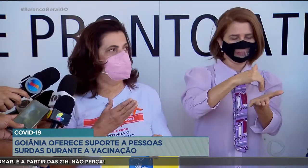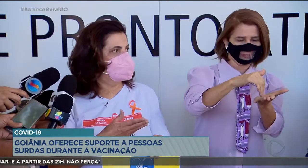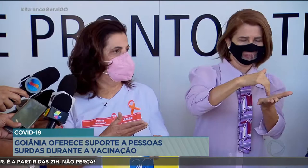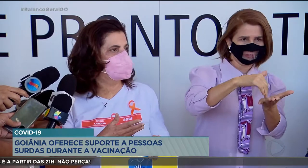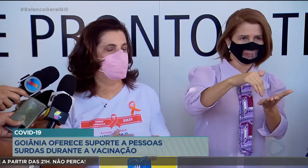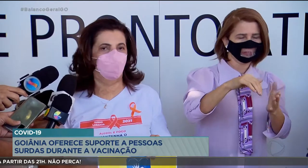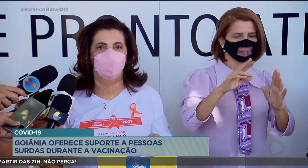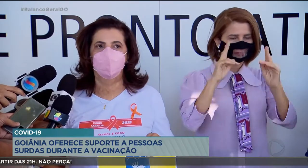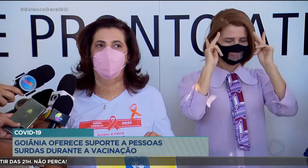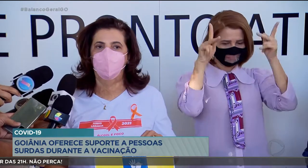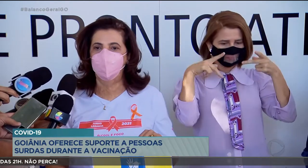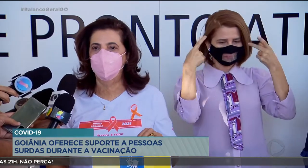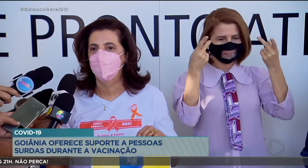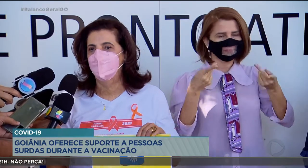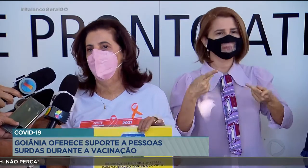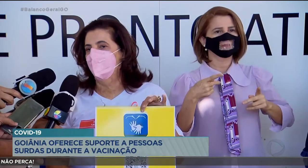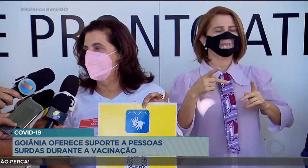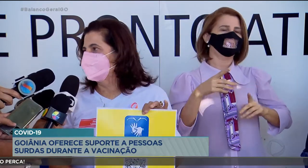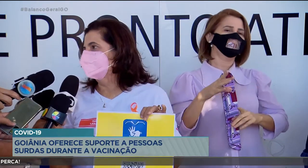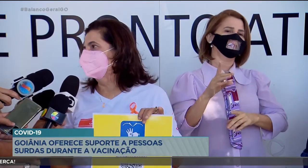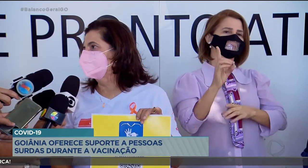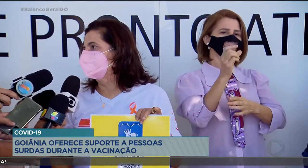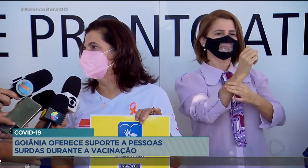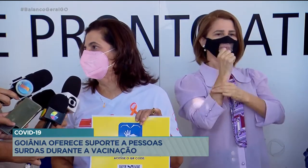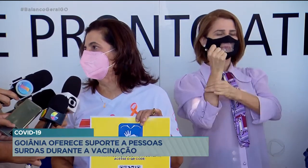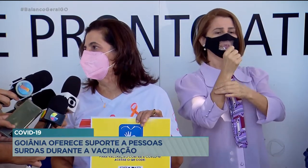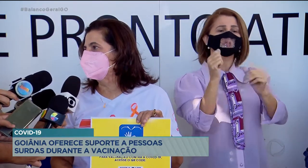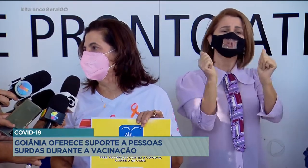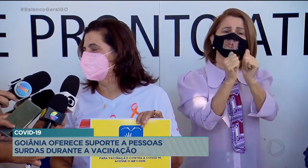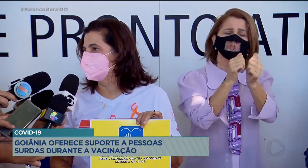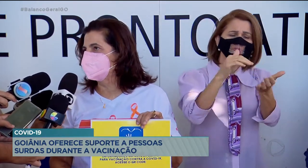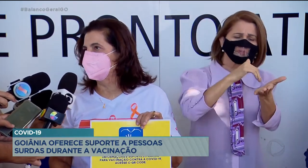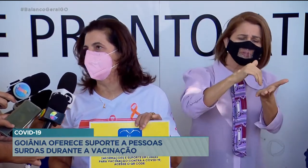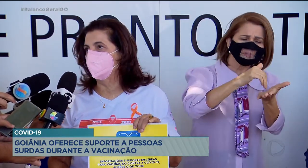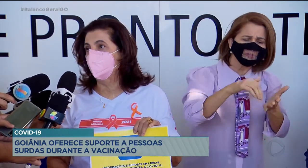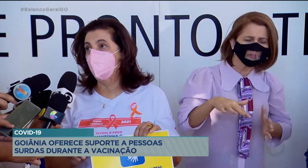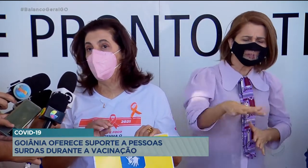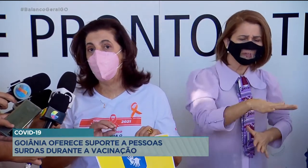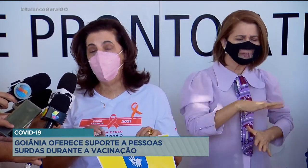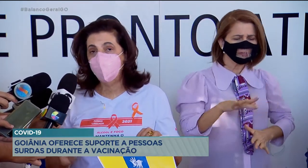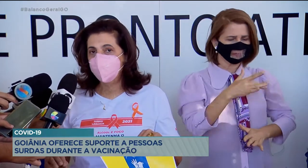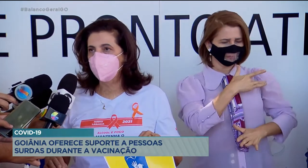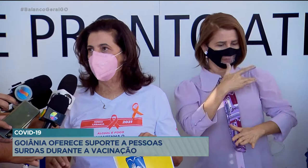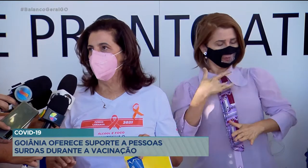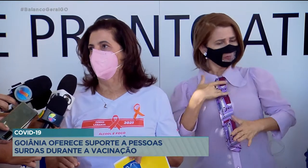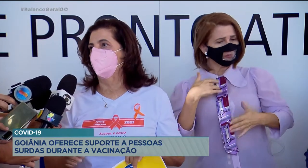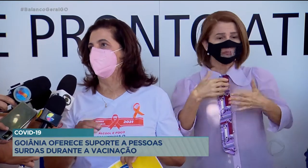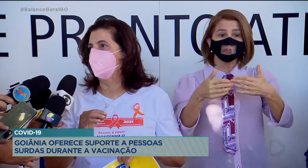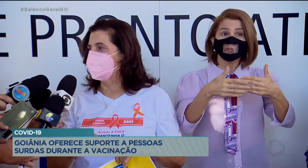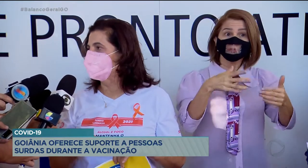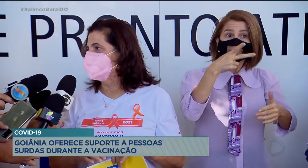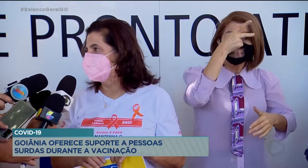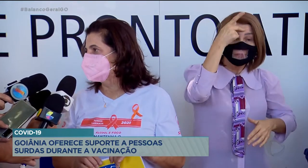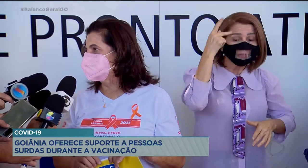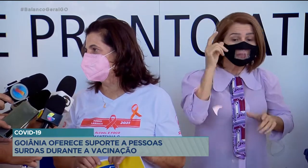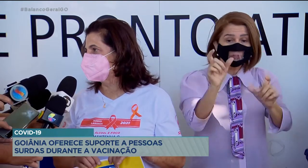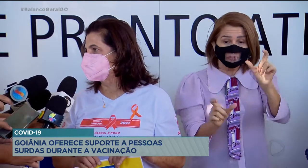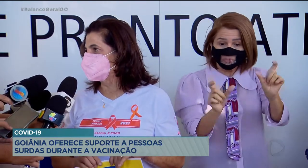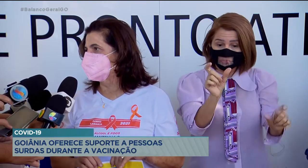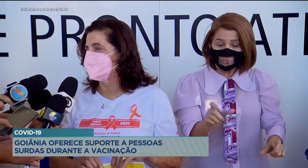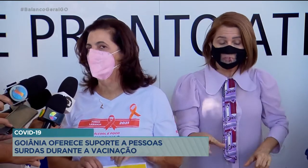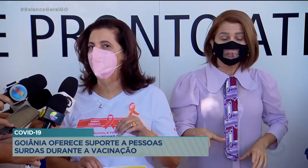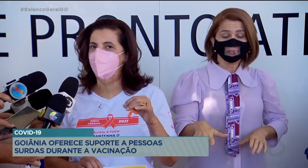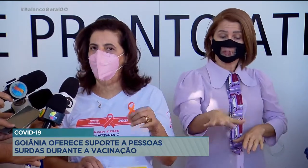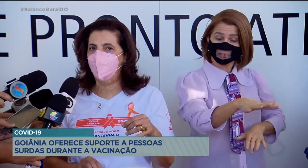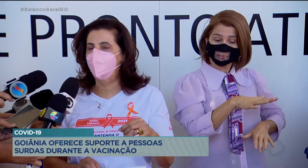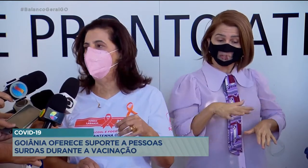em parceria com a Secretaria de Saúde, nós estabelecemos a campanha de atendimento. Então, qualquer pessoa surda que chegue a uma unidade de